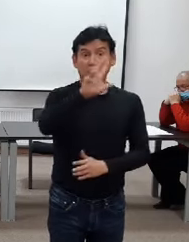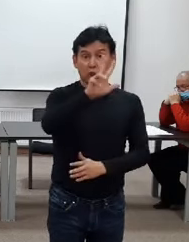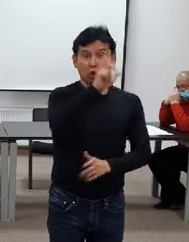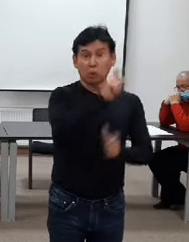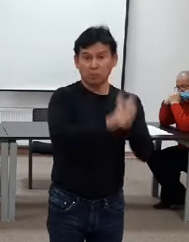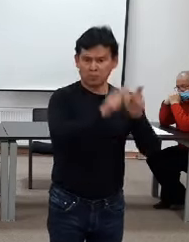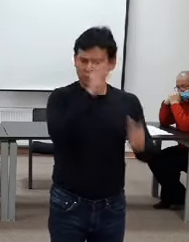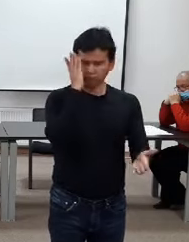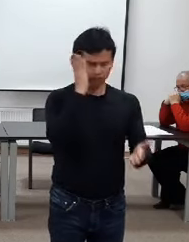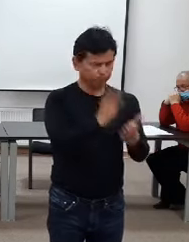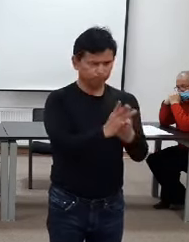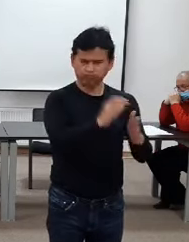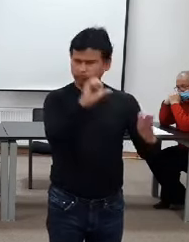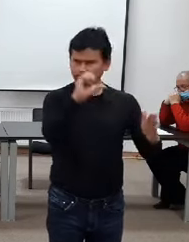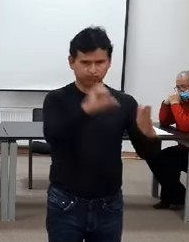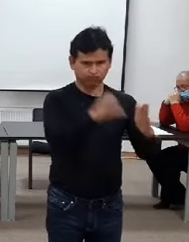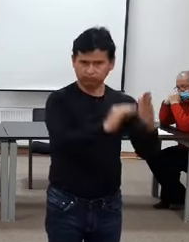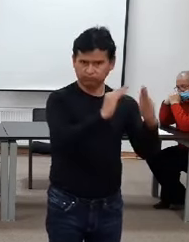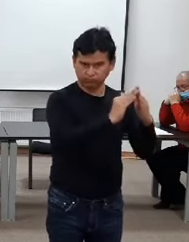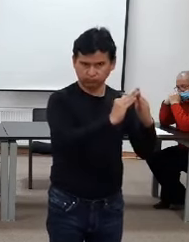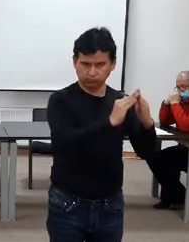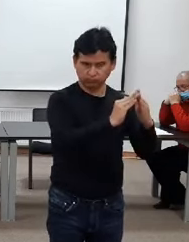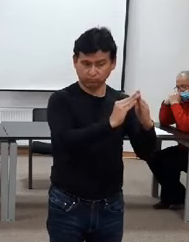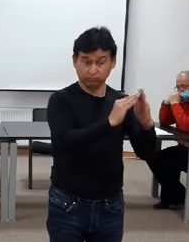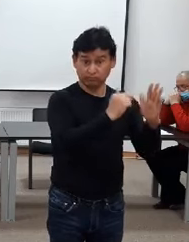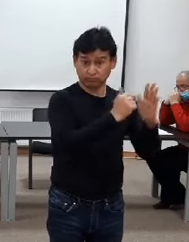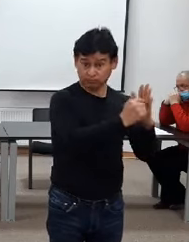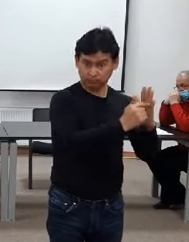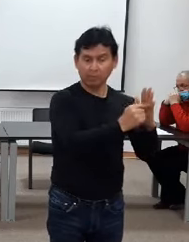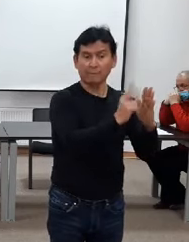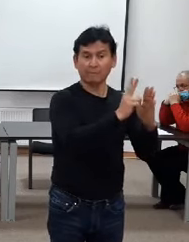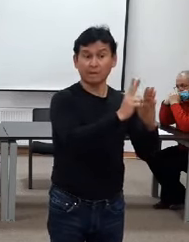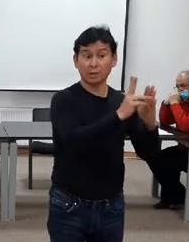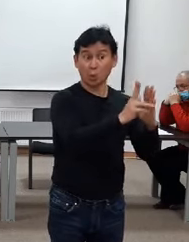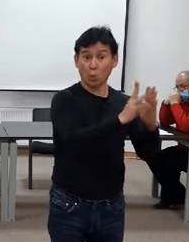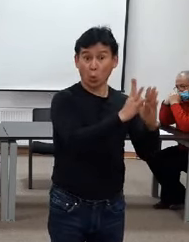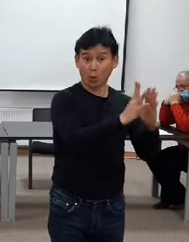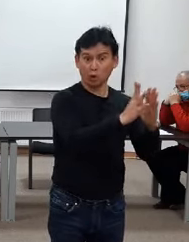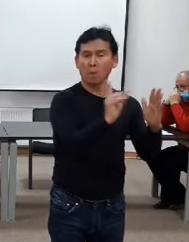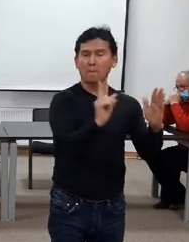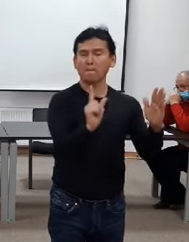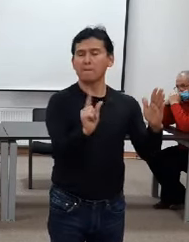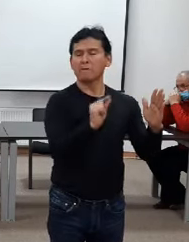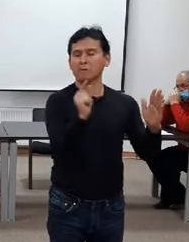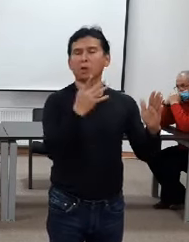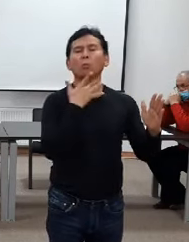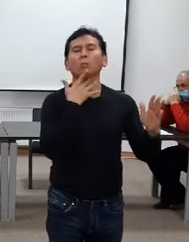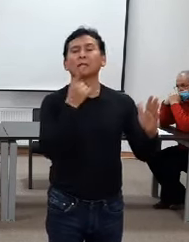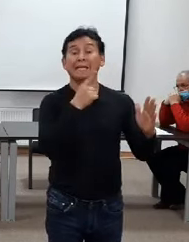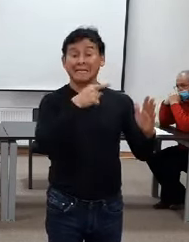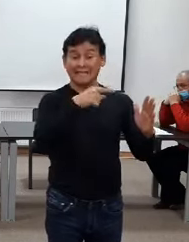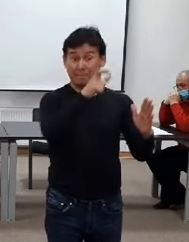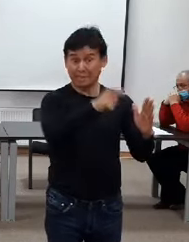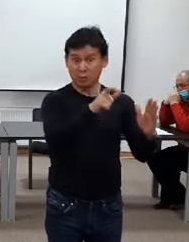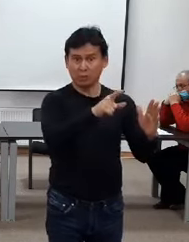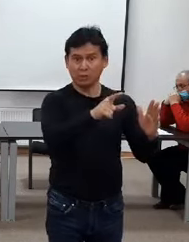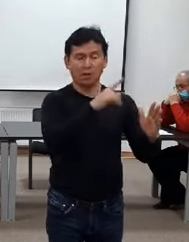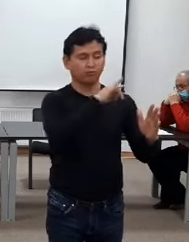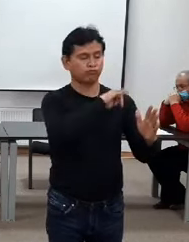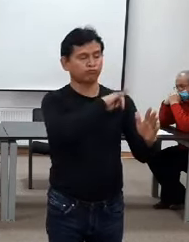cuarentena estricta, de las cuales 24 son con cuarentena preventiva por arribar de comunas de